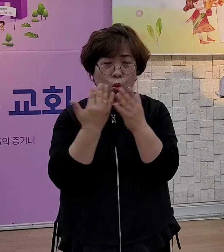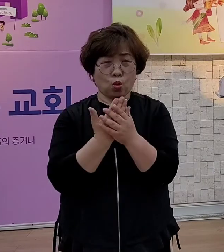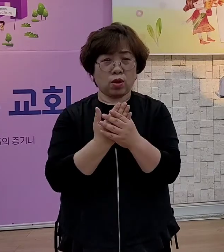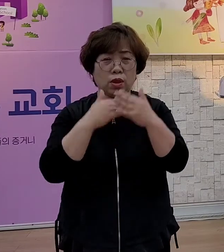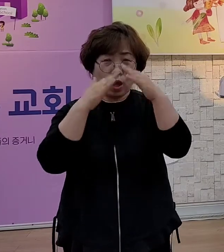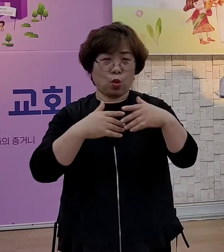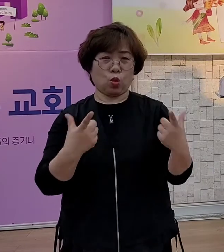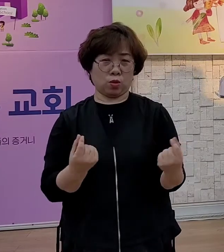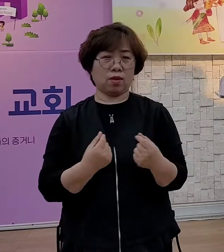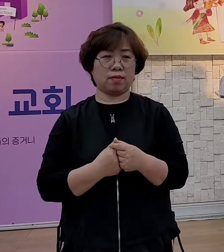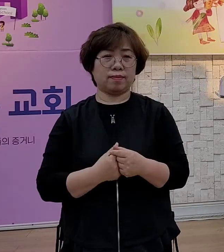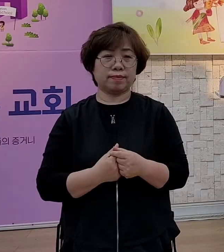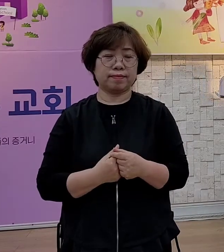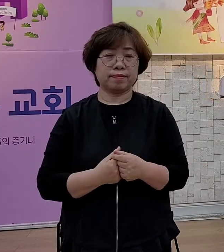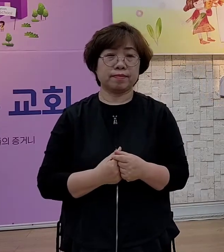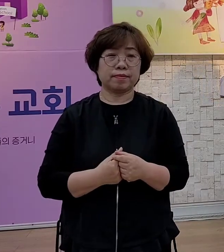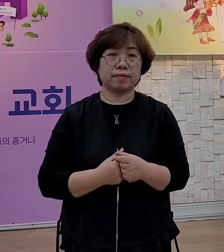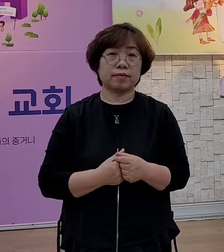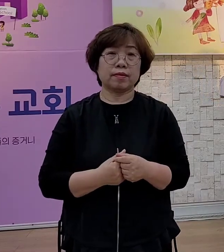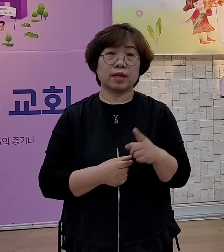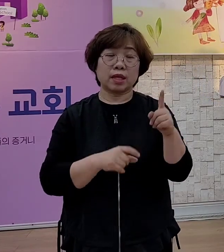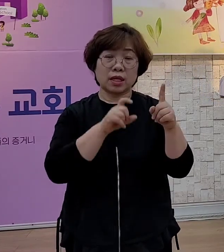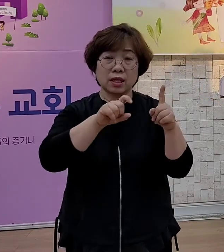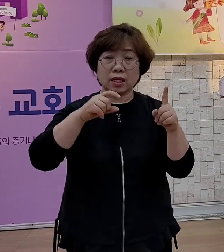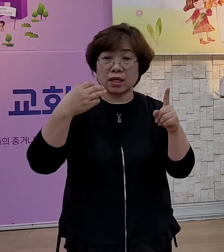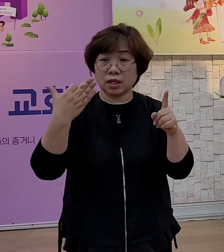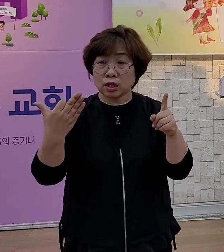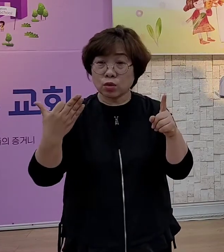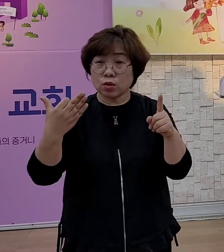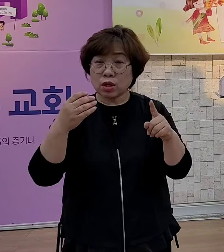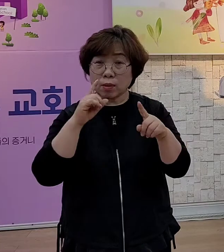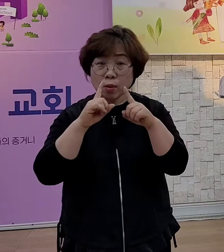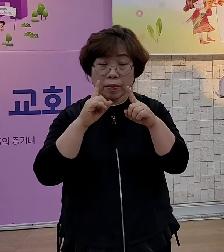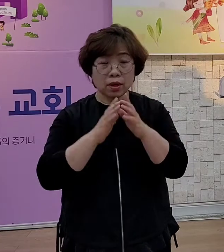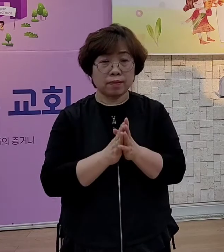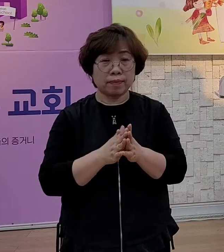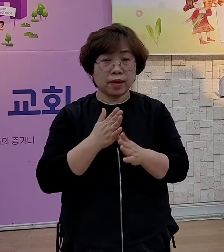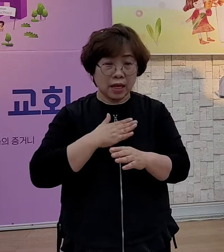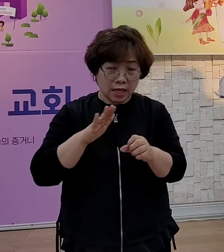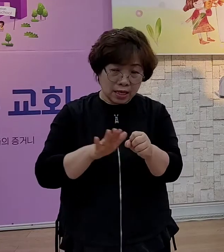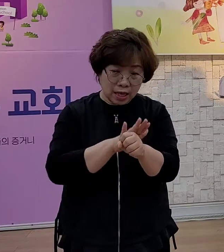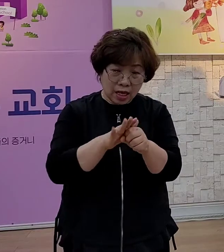보세요. 19절에 보니까 내 사랑하는 형제들아,